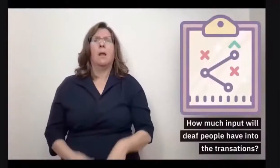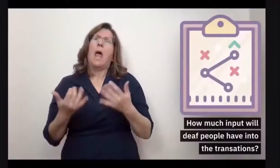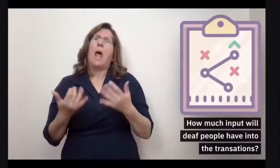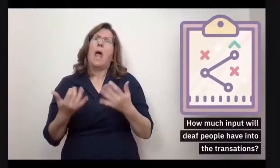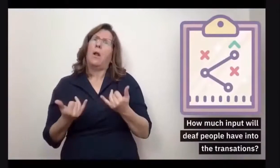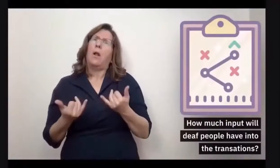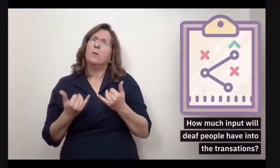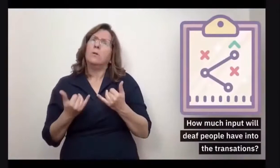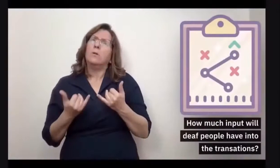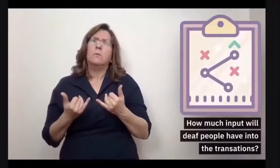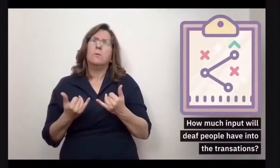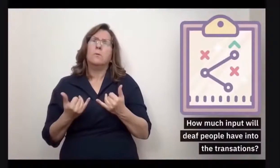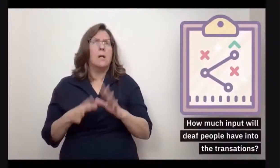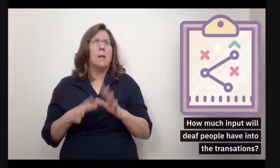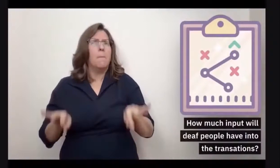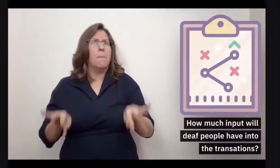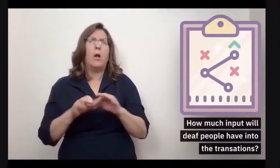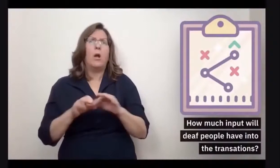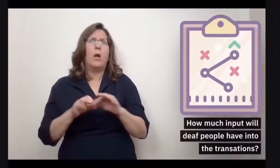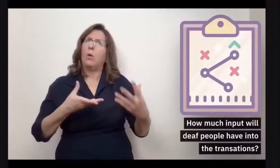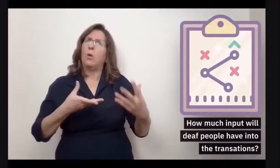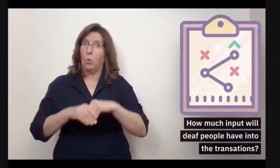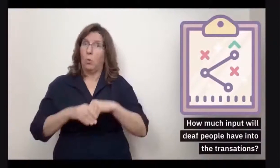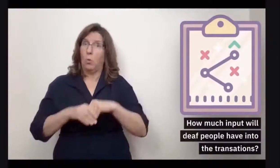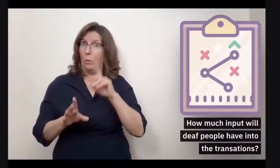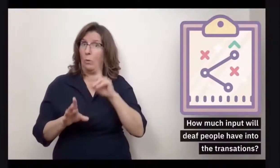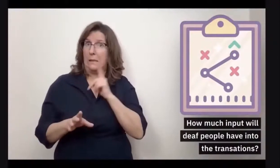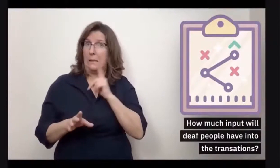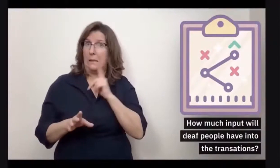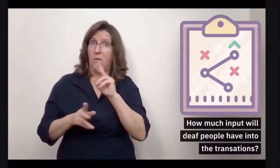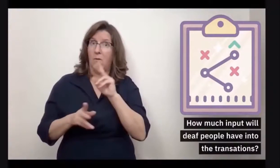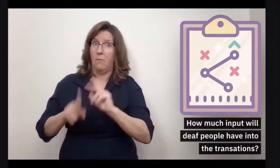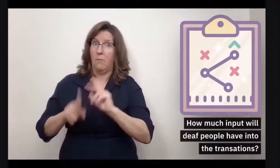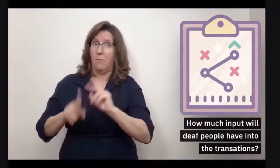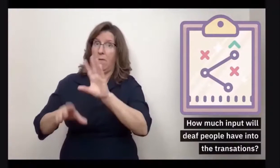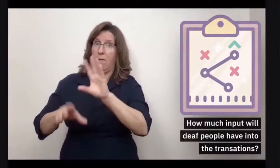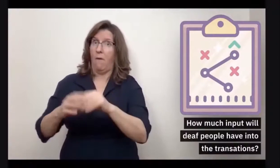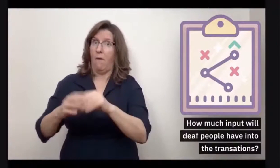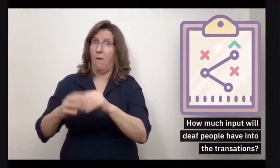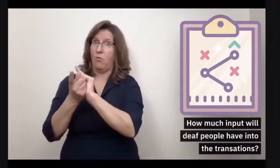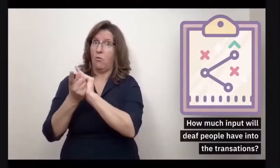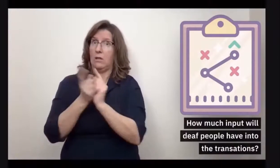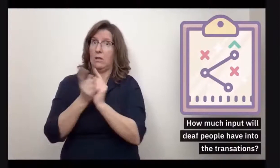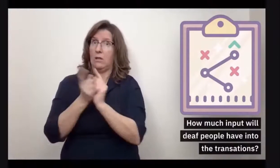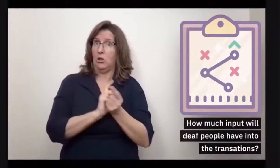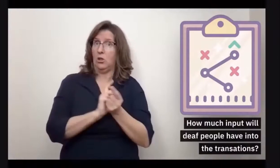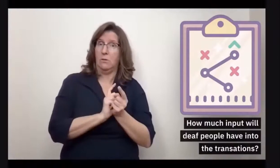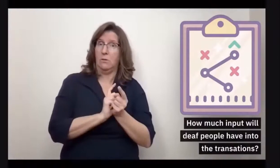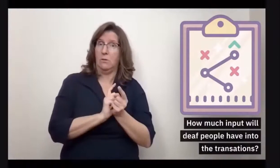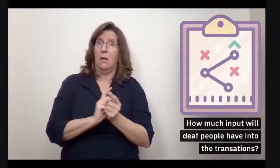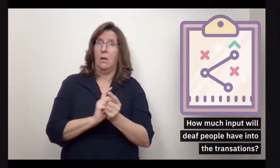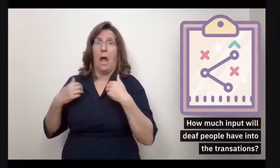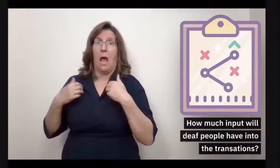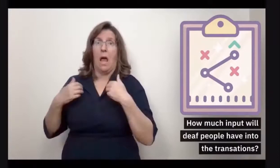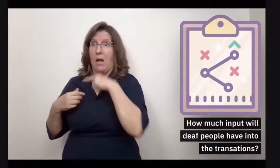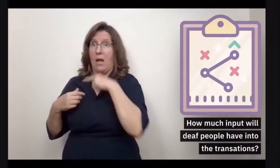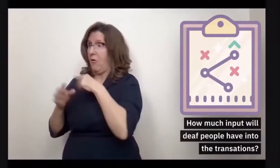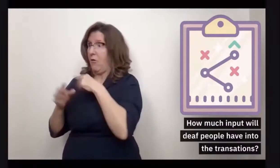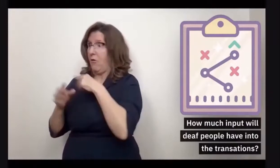La comunidad confía en ellos, tienen el poder para saber si la traducción es buena. Son puntos importantes que no